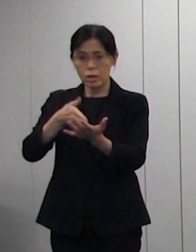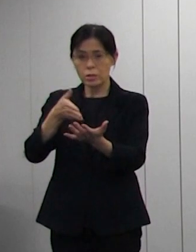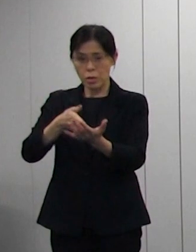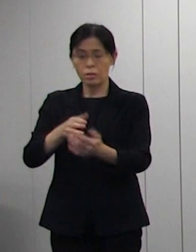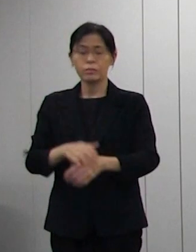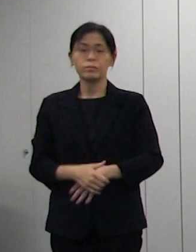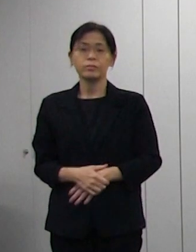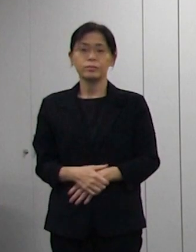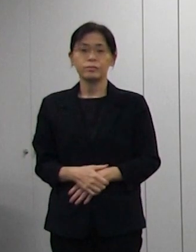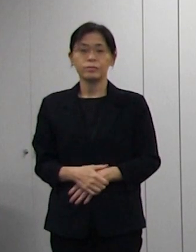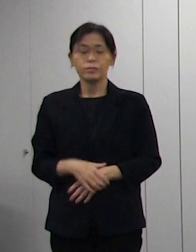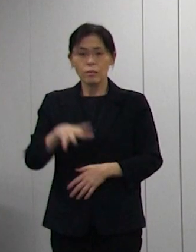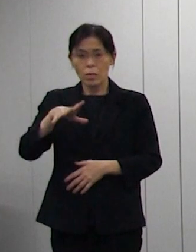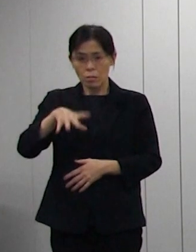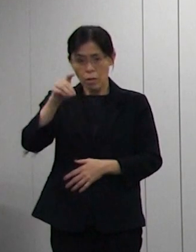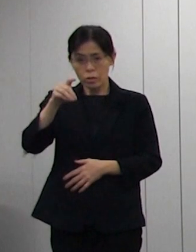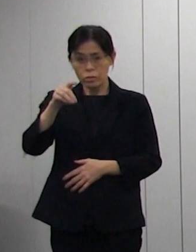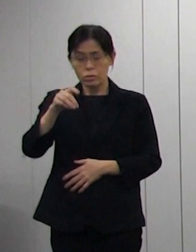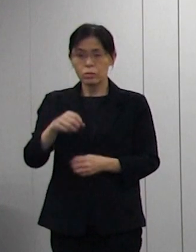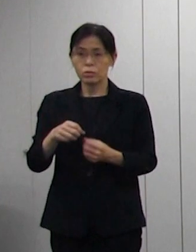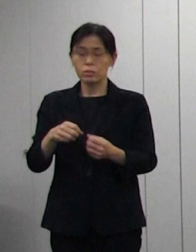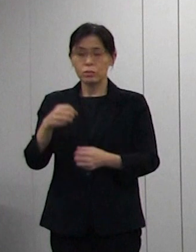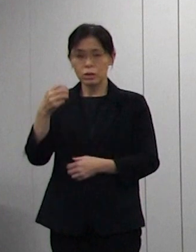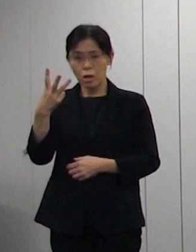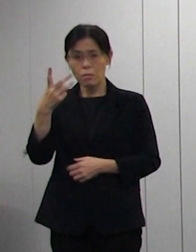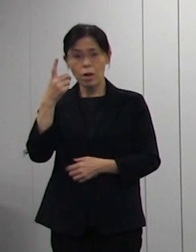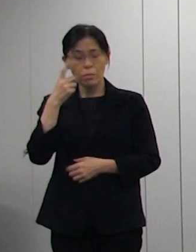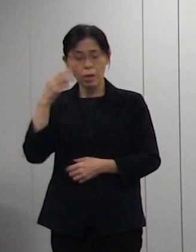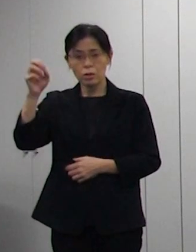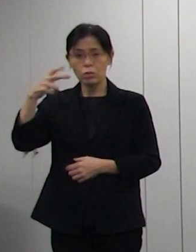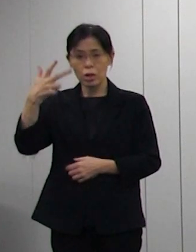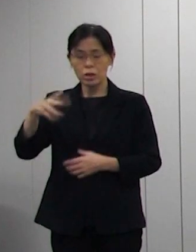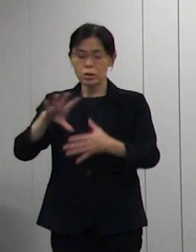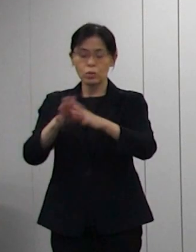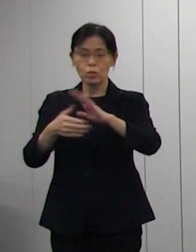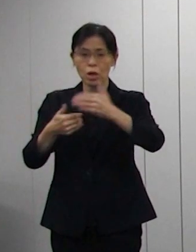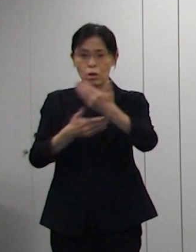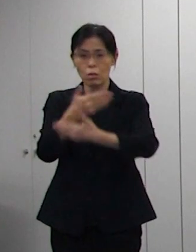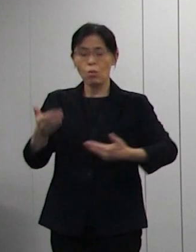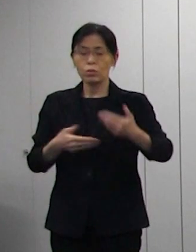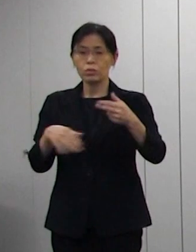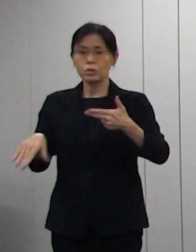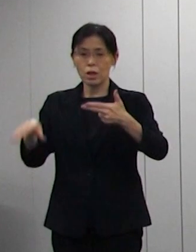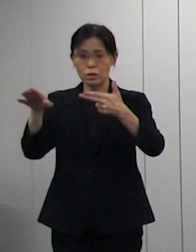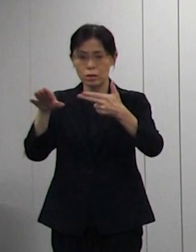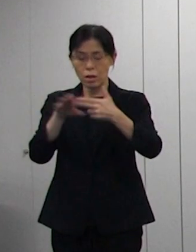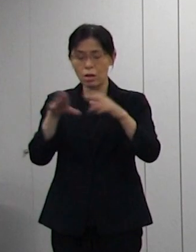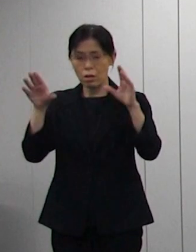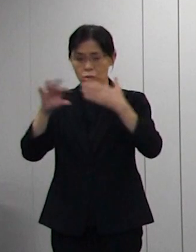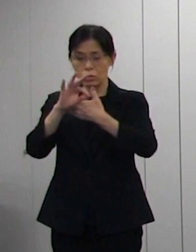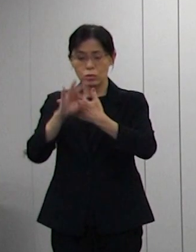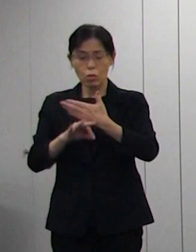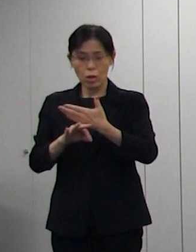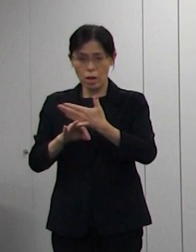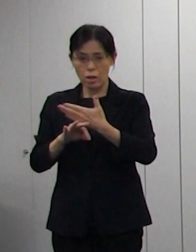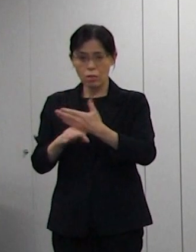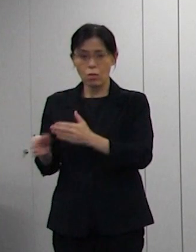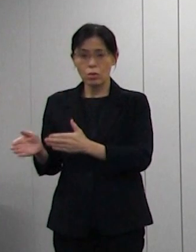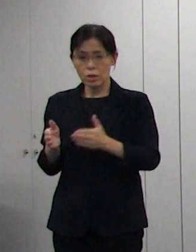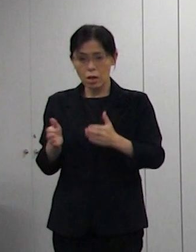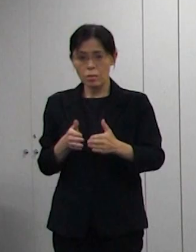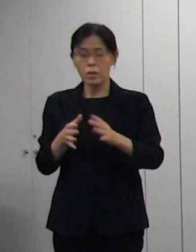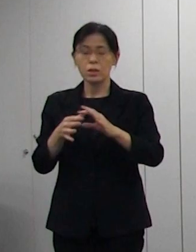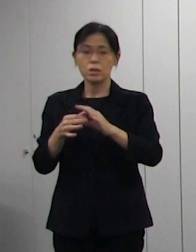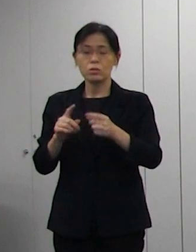します。まず3番の日向市文化交流センター条例等の整備に関する条